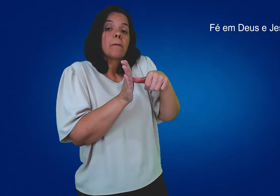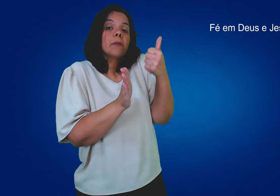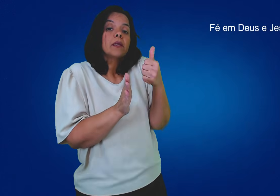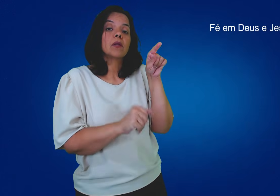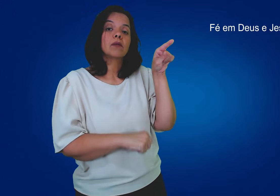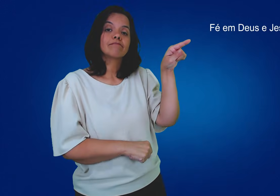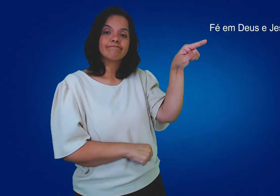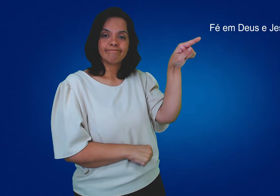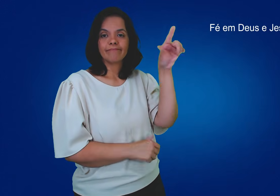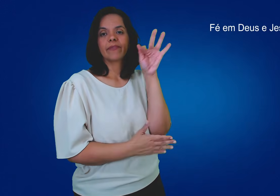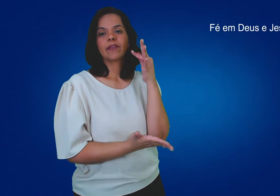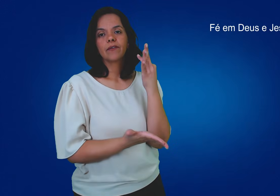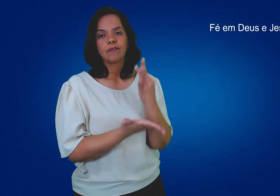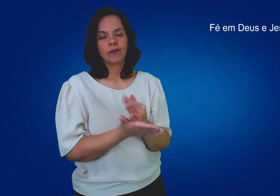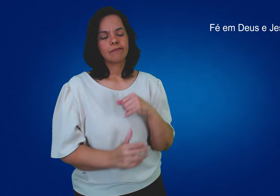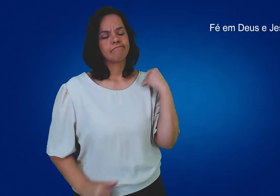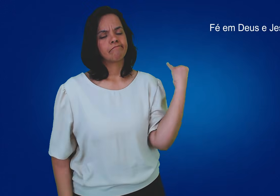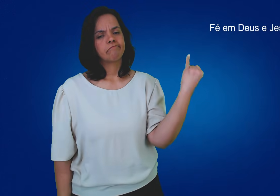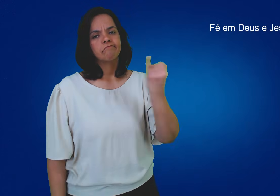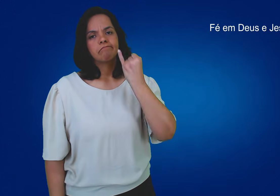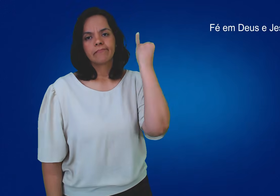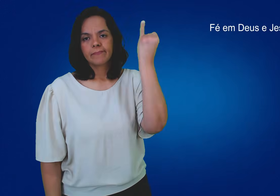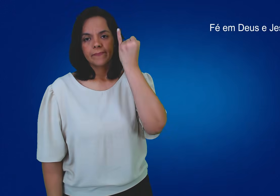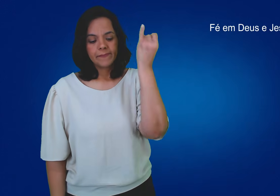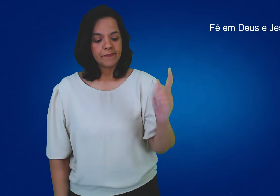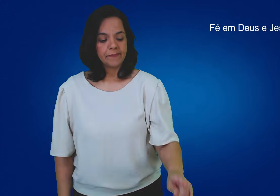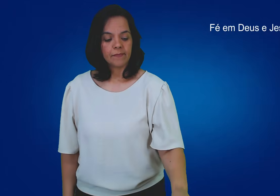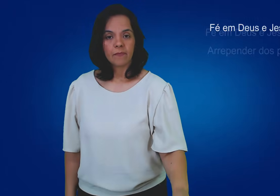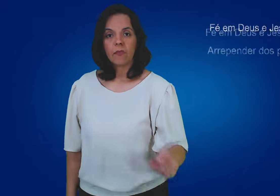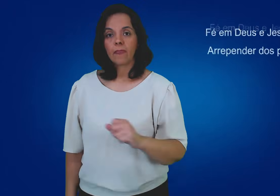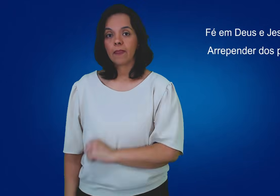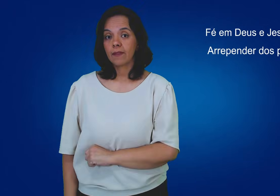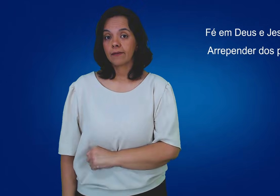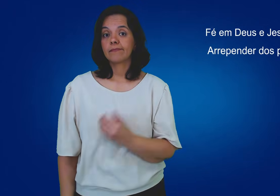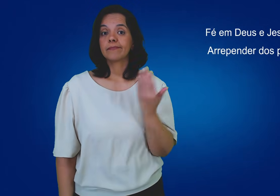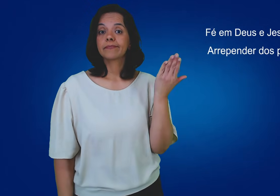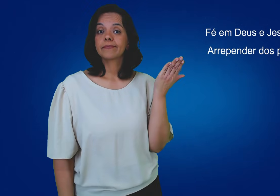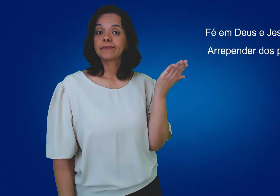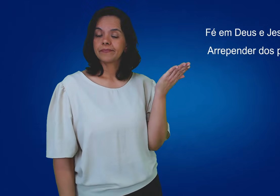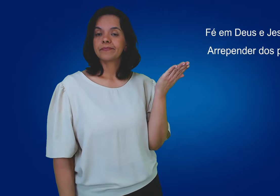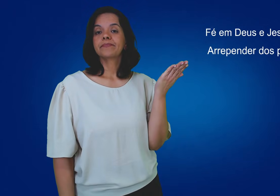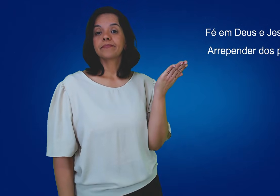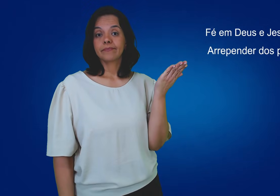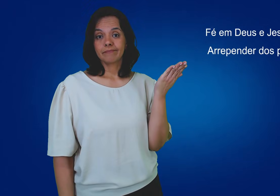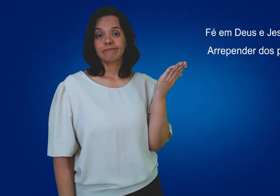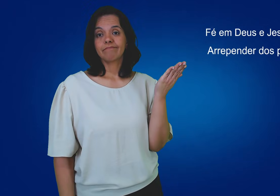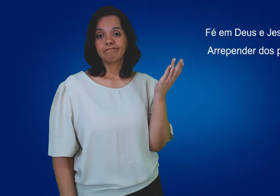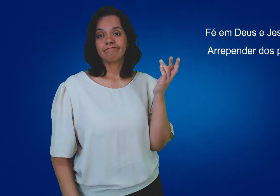Bem, para voltar a Deus, precisamos ter fé.